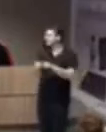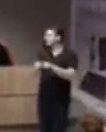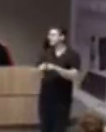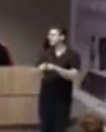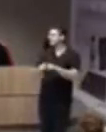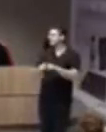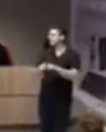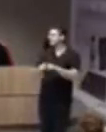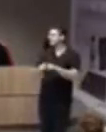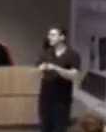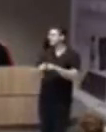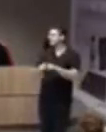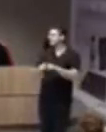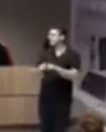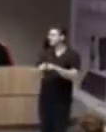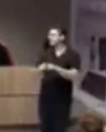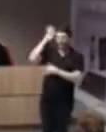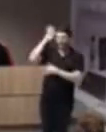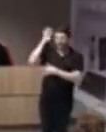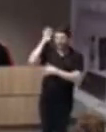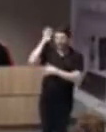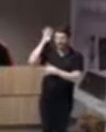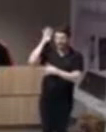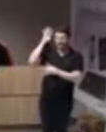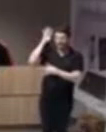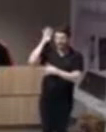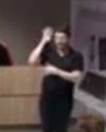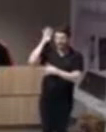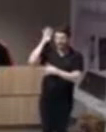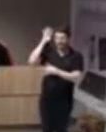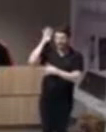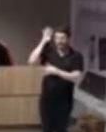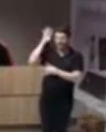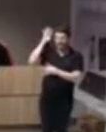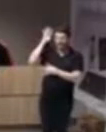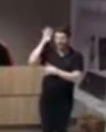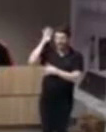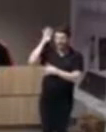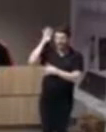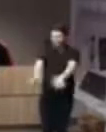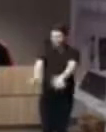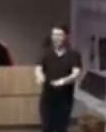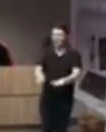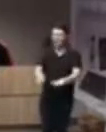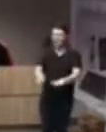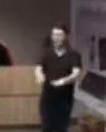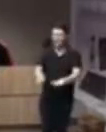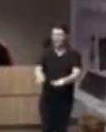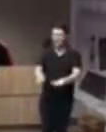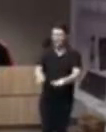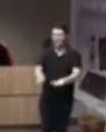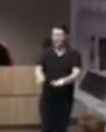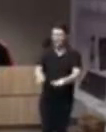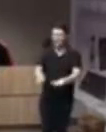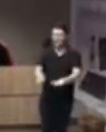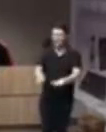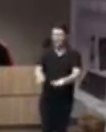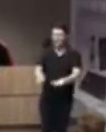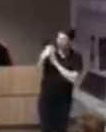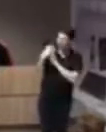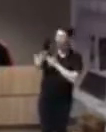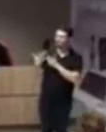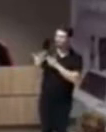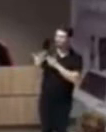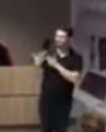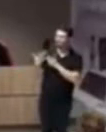comentário. Sobre espiritualidade, o usuário informou que são obrigados a participar, mesmo que não tenham religião. E você, aí uma